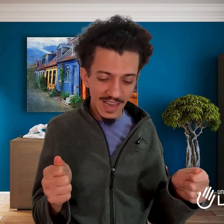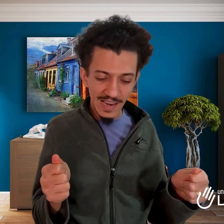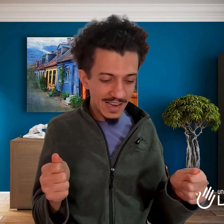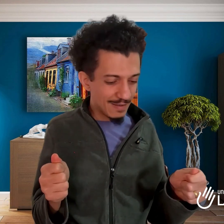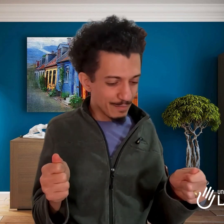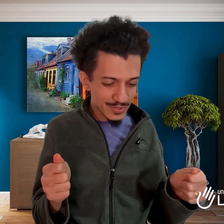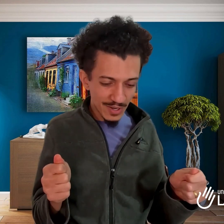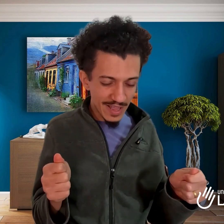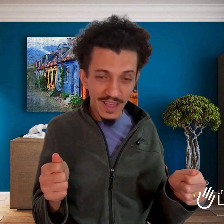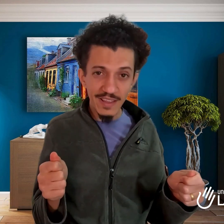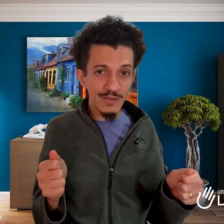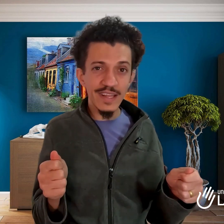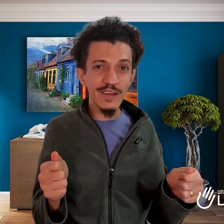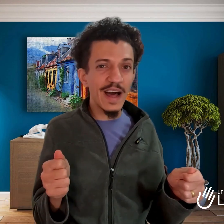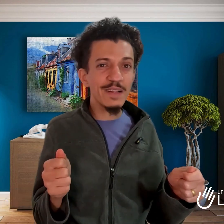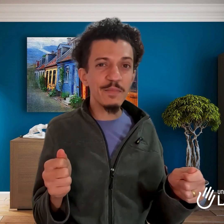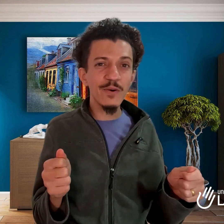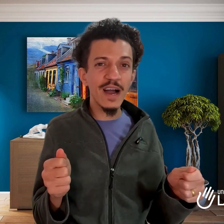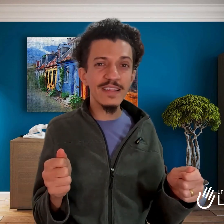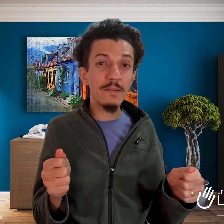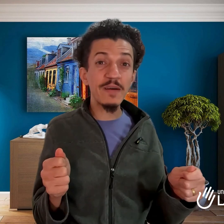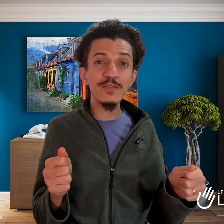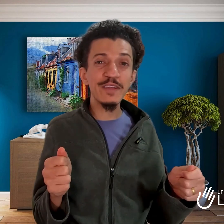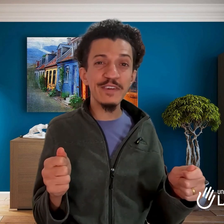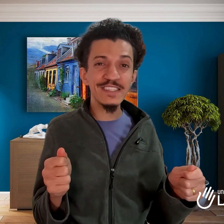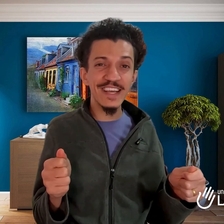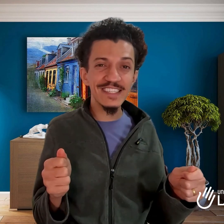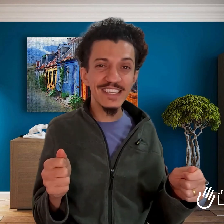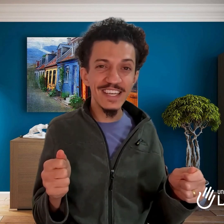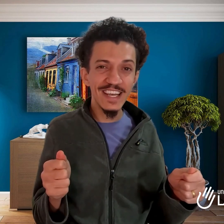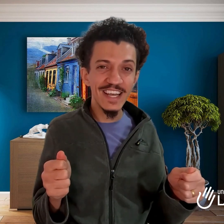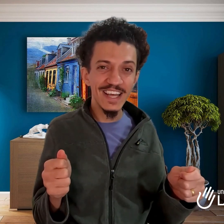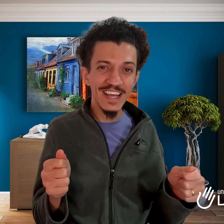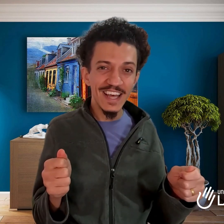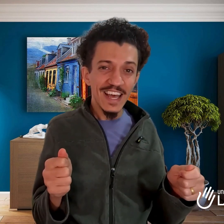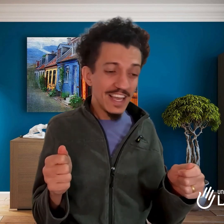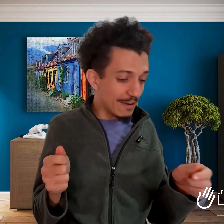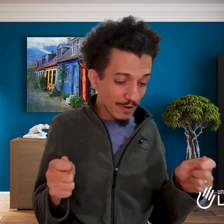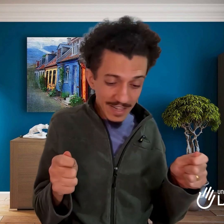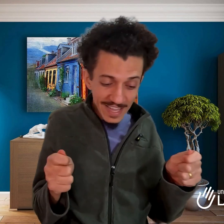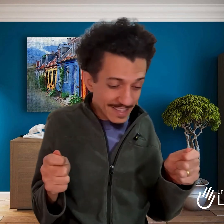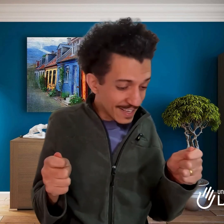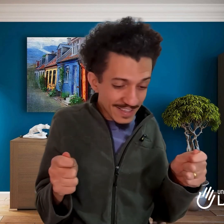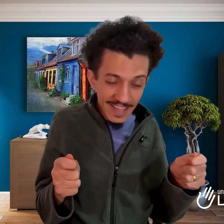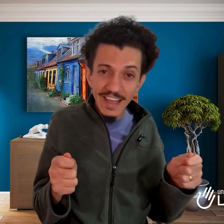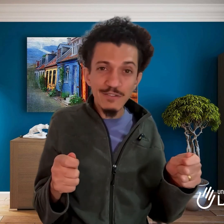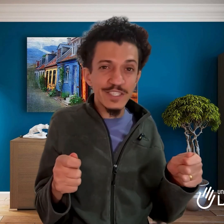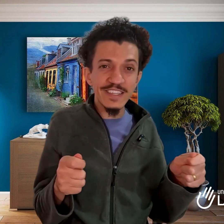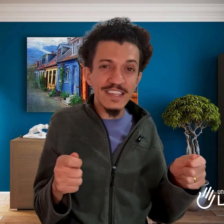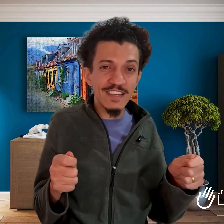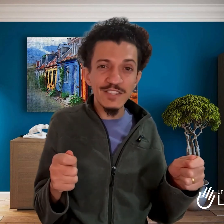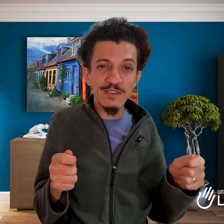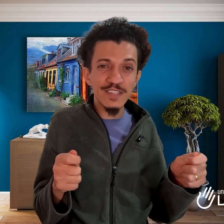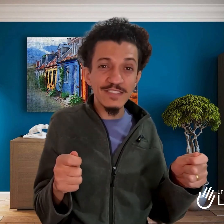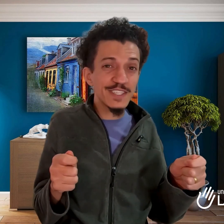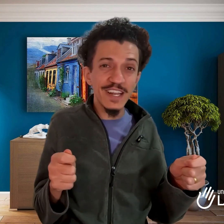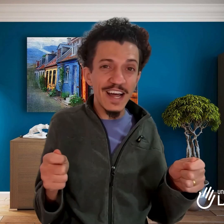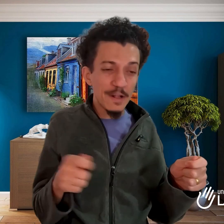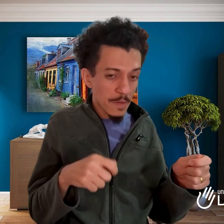ele buscou ler e não entendeu nada, porque o cardápio estava todo em francês. E ele ficou lá tentando entender, não tinha desenho, não tinha ilustração, não tinha nada. Ele